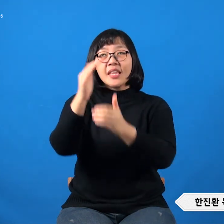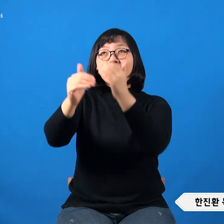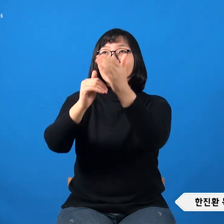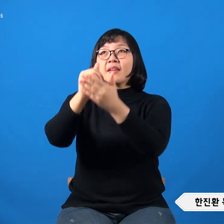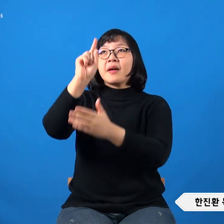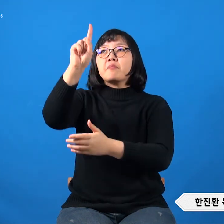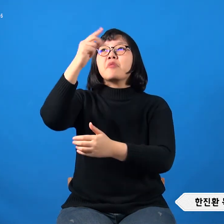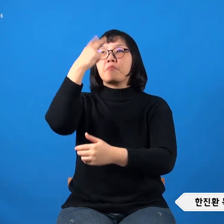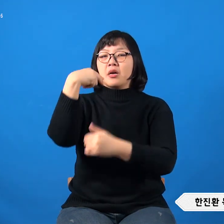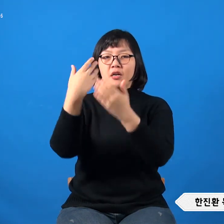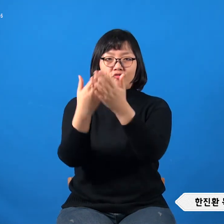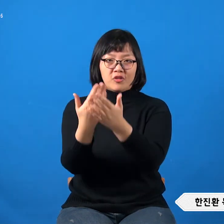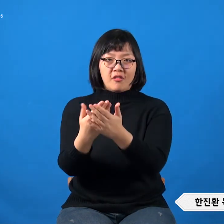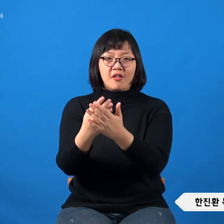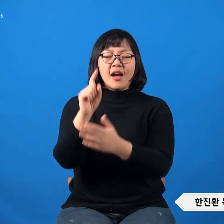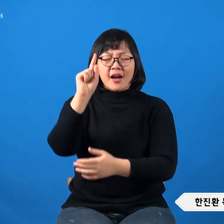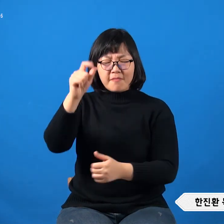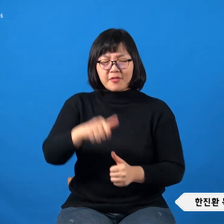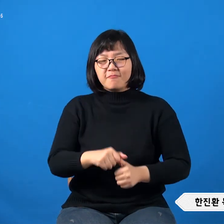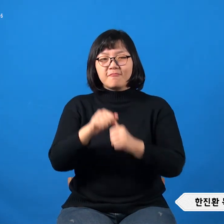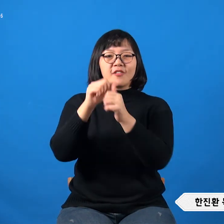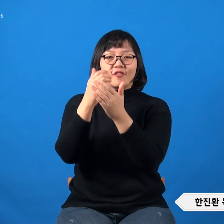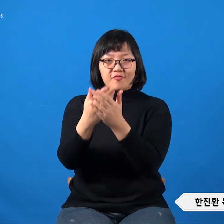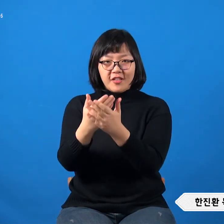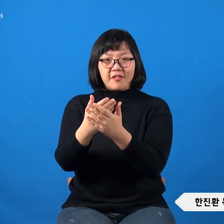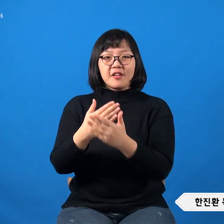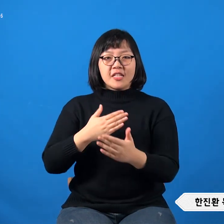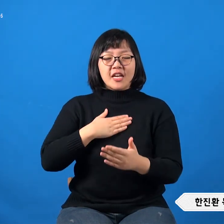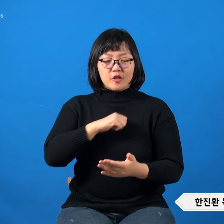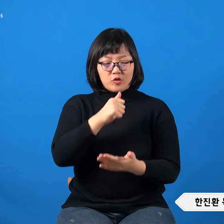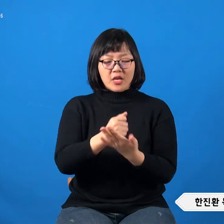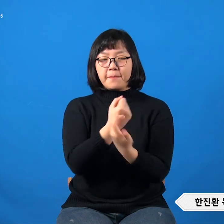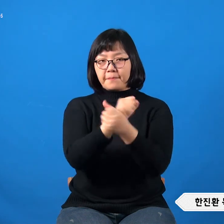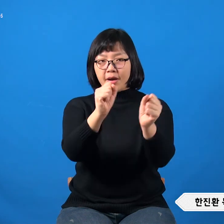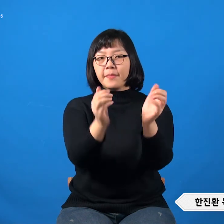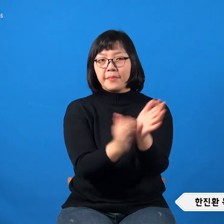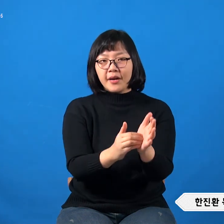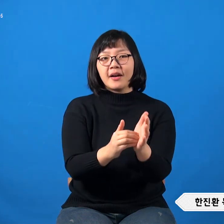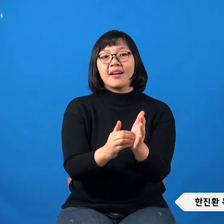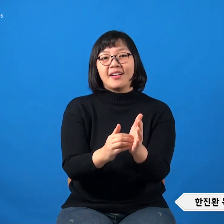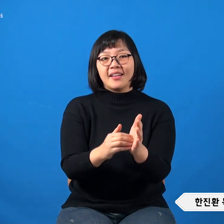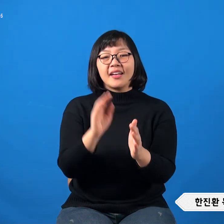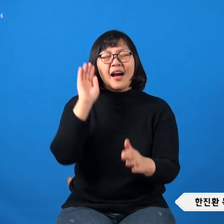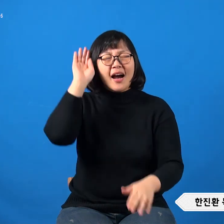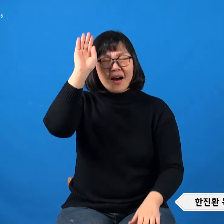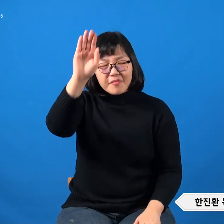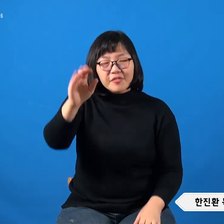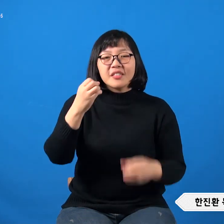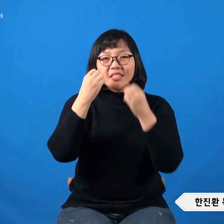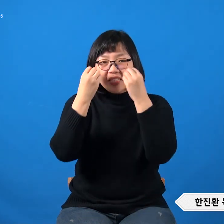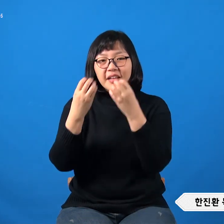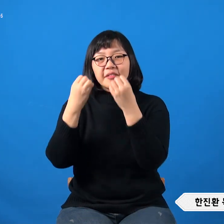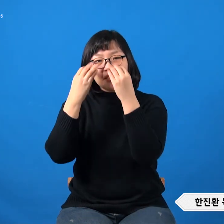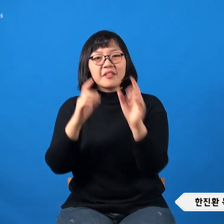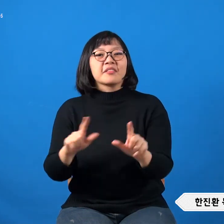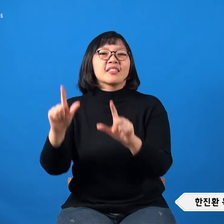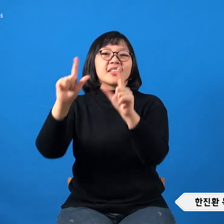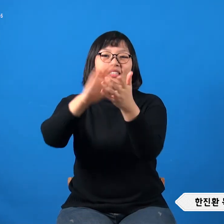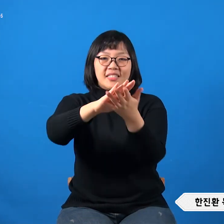생활을 청산하고 이제 주님의 뜻대로 살겠습니다. 회개하고 또 회개했습니다.